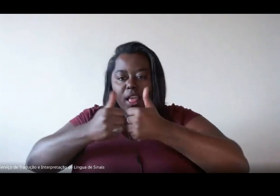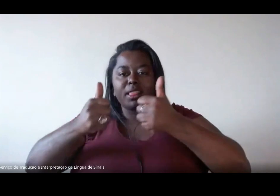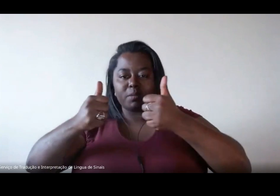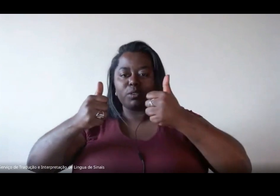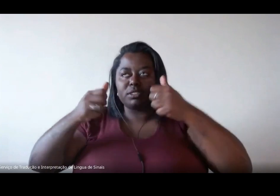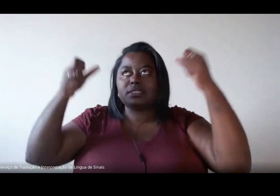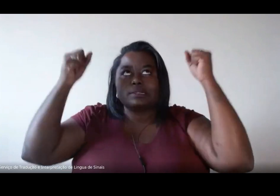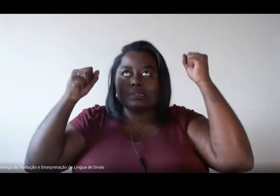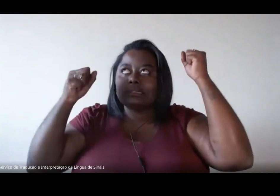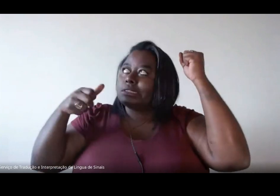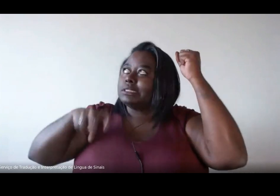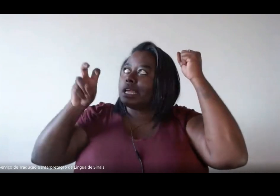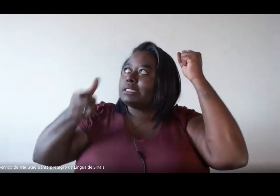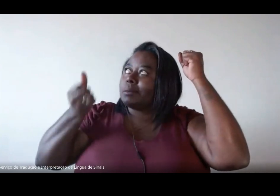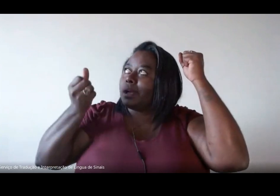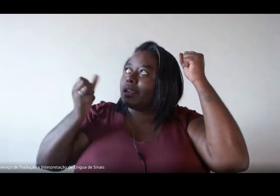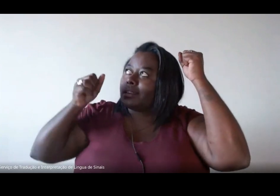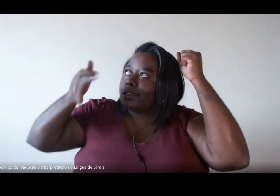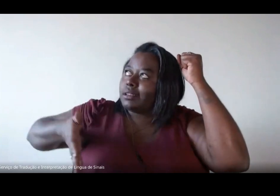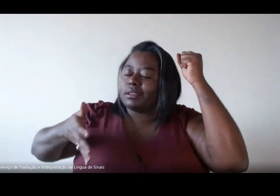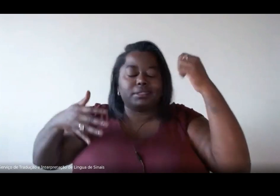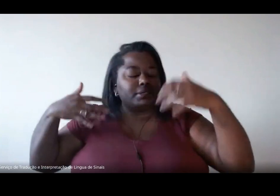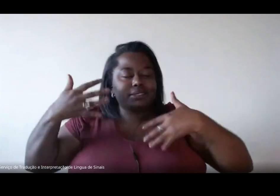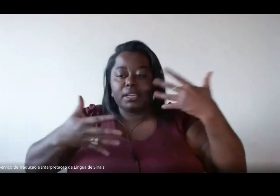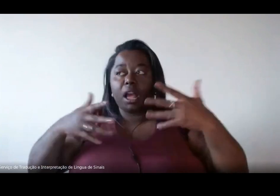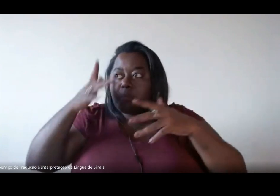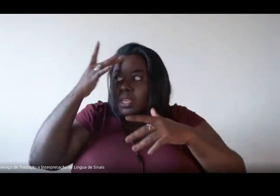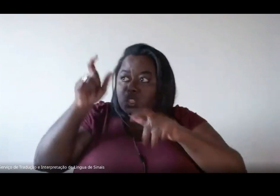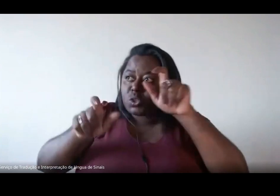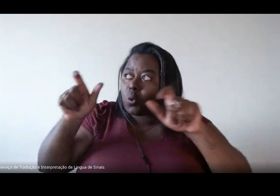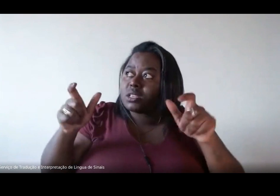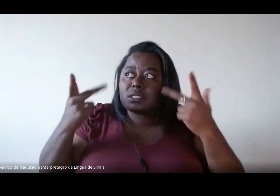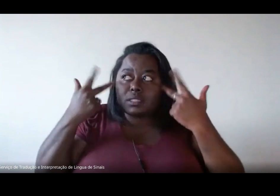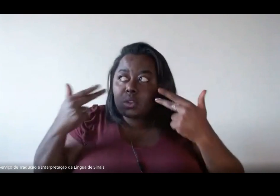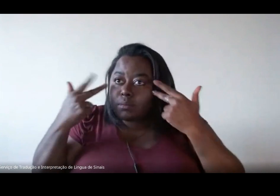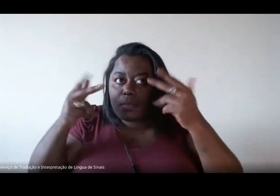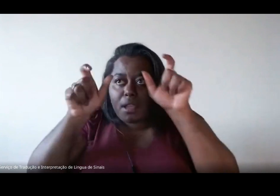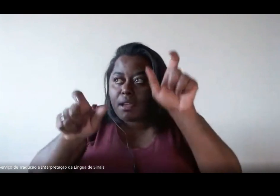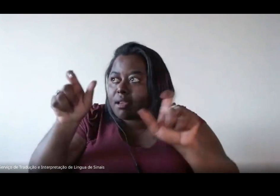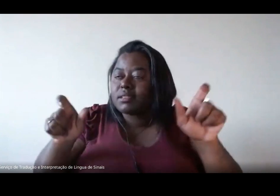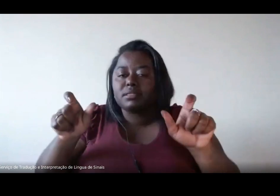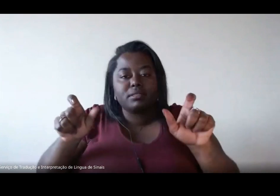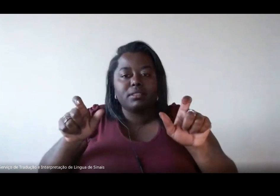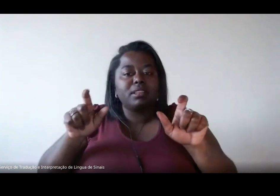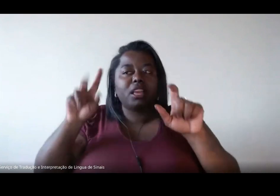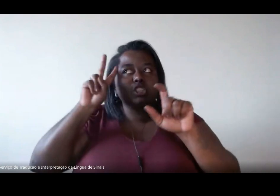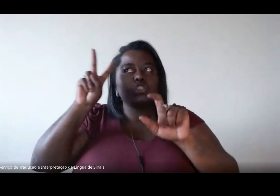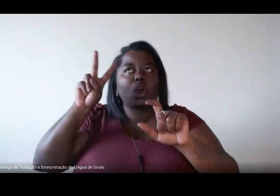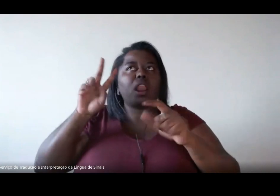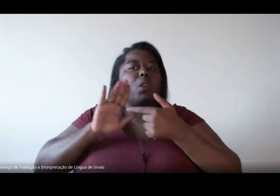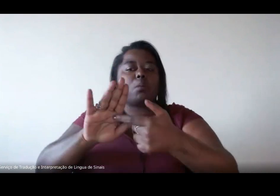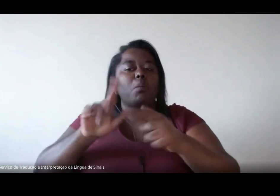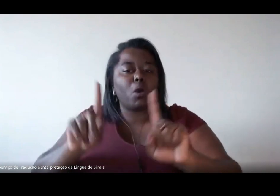Né? Entendeu? Então, esses invisíveis da história, né? Que eu acho que isso é muito